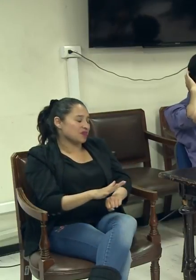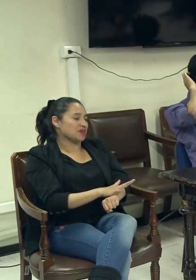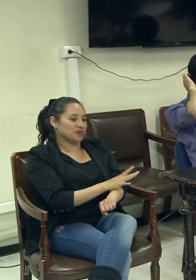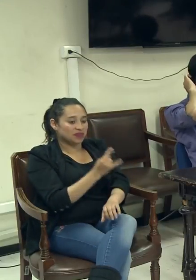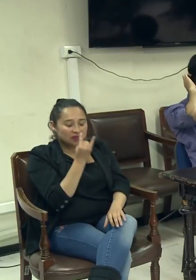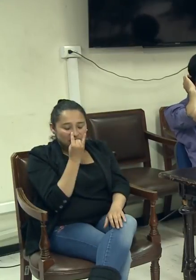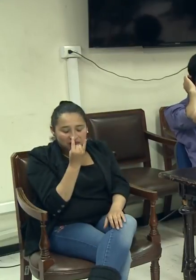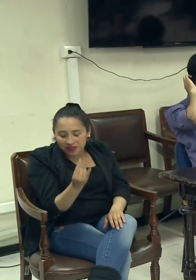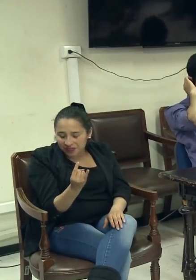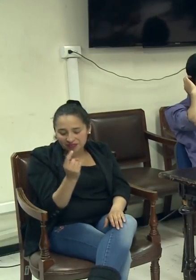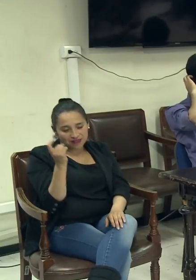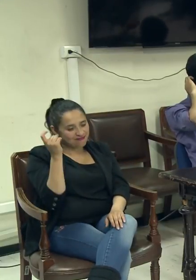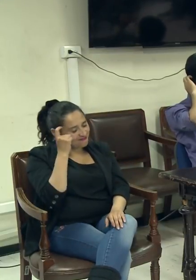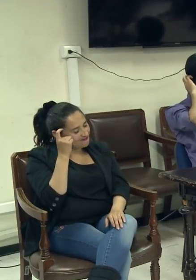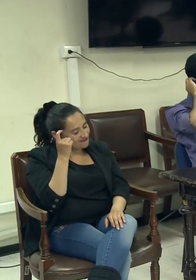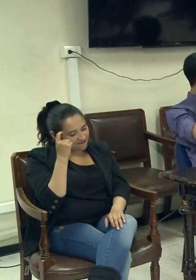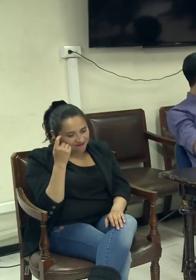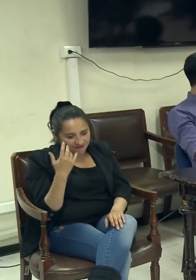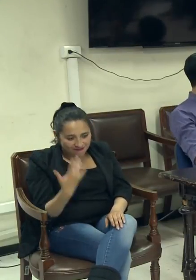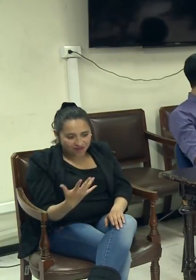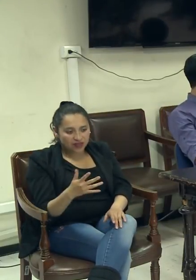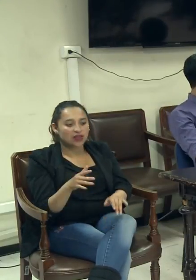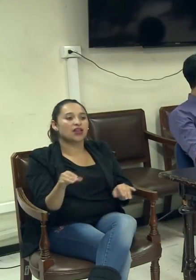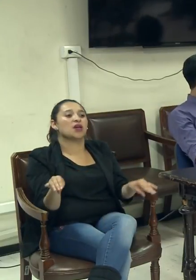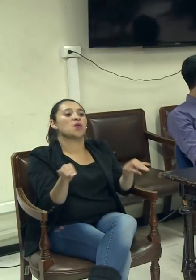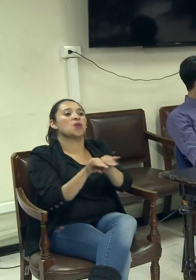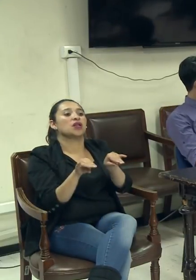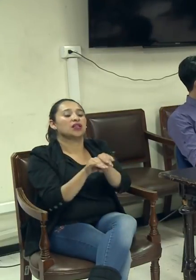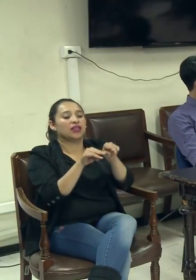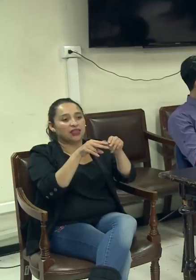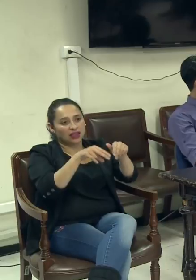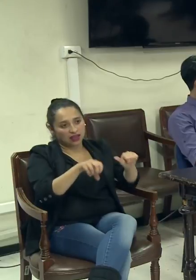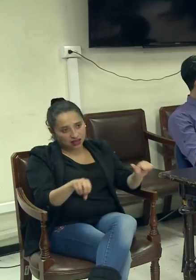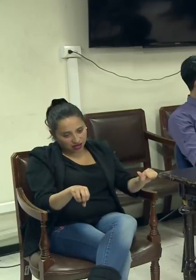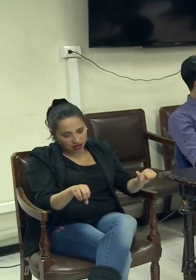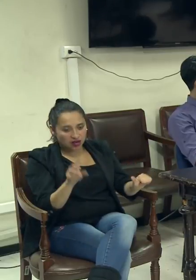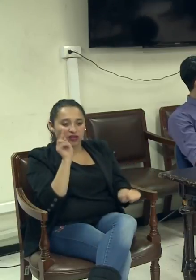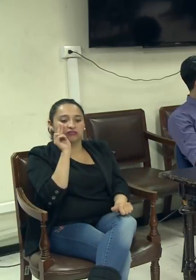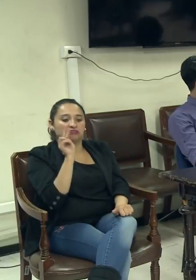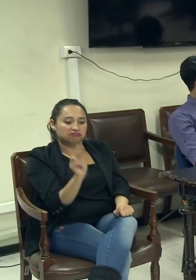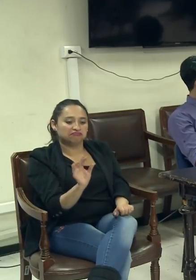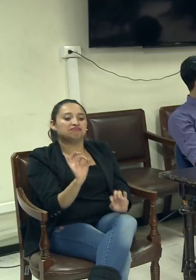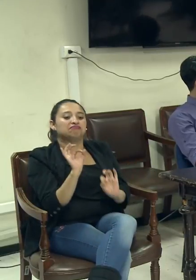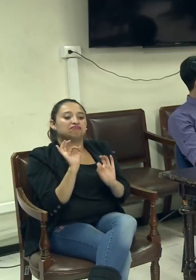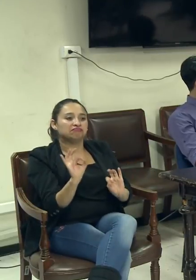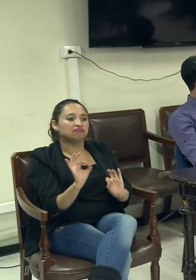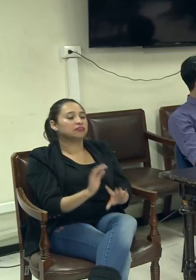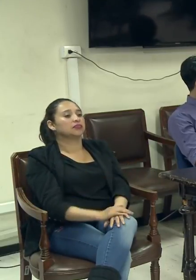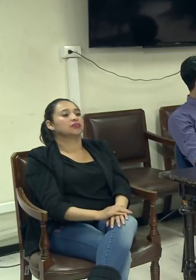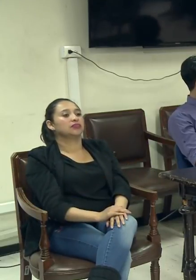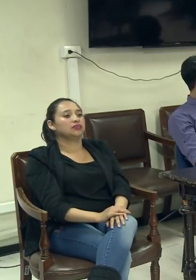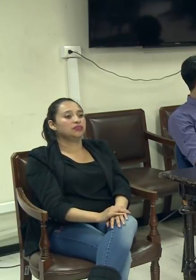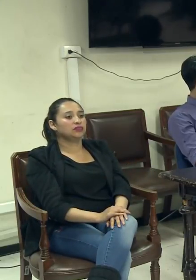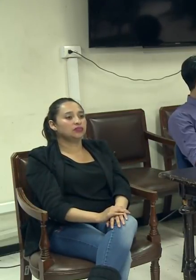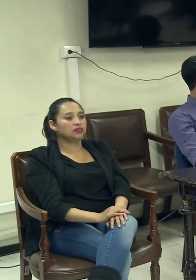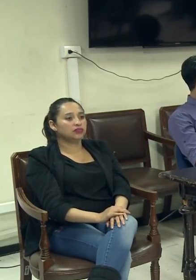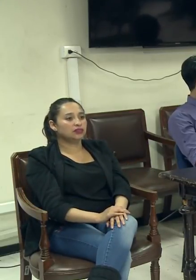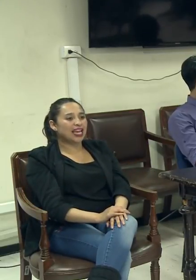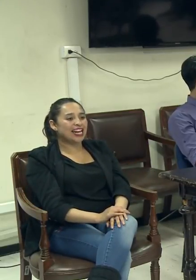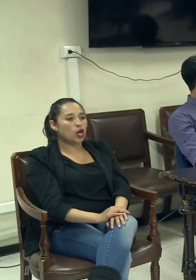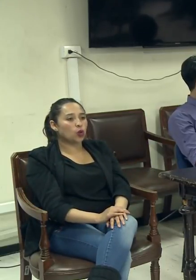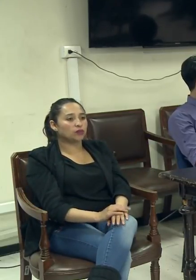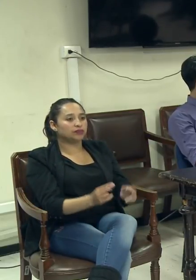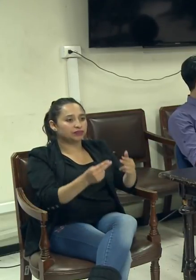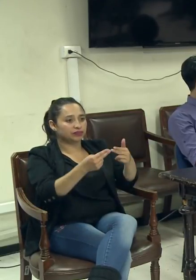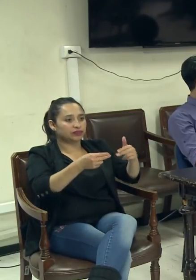interesantes, inteligentes y de igualdad de género que he visto jamás. Por ejemplo, como era muy pequeña,